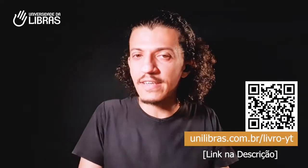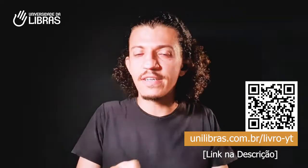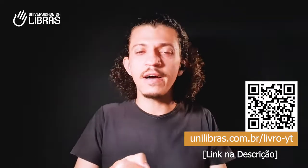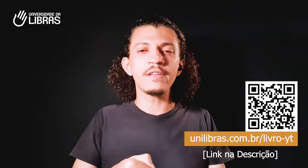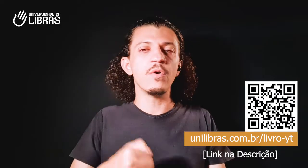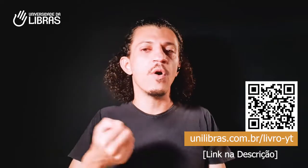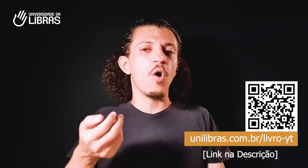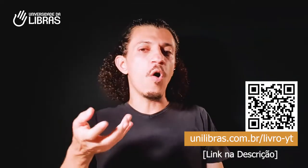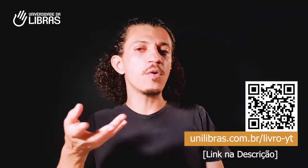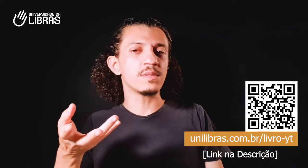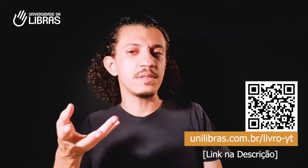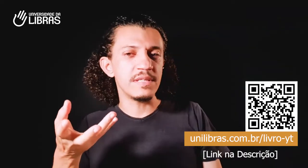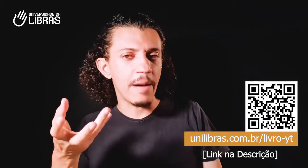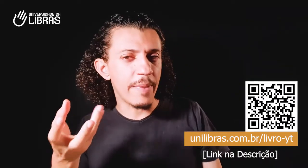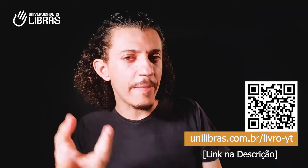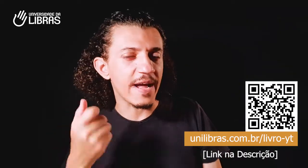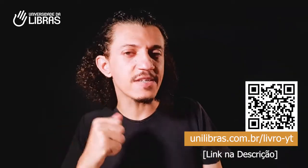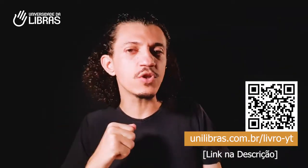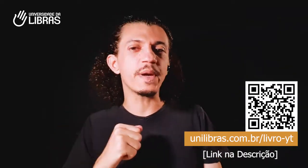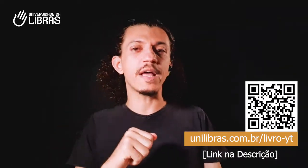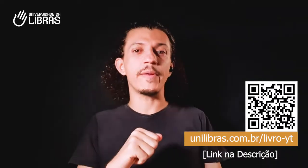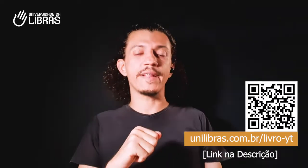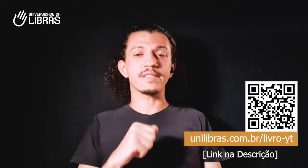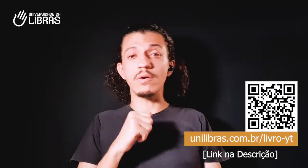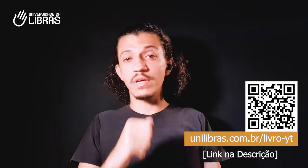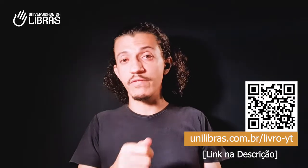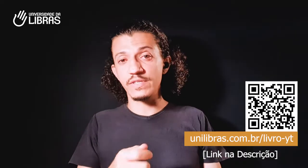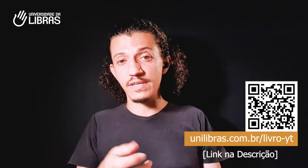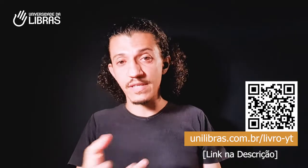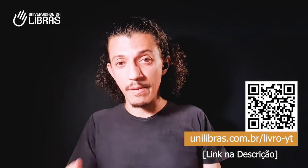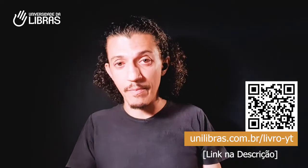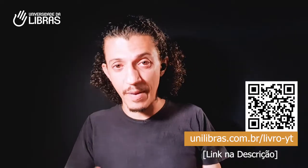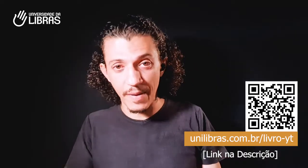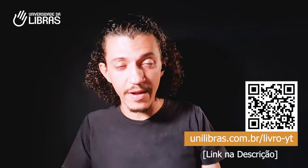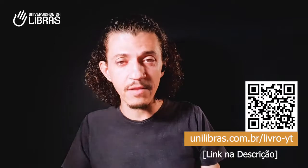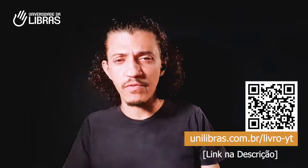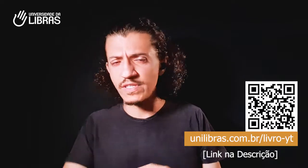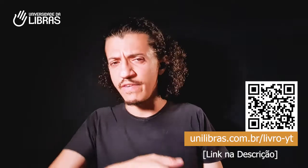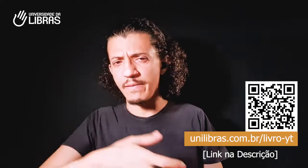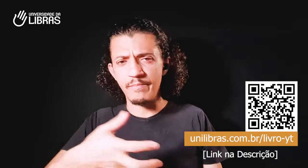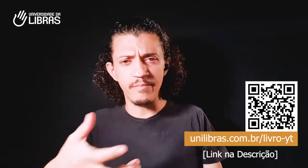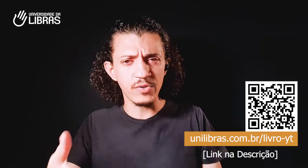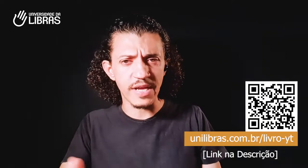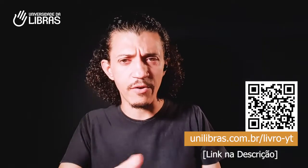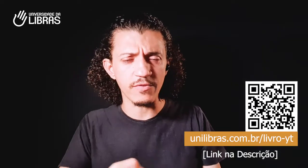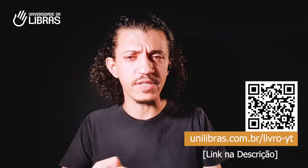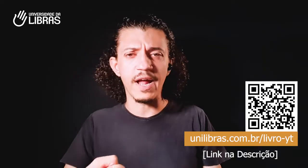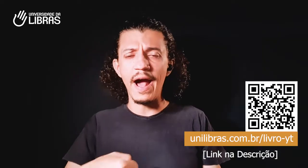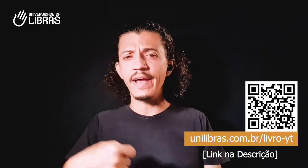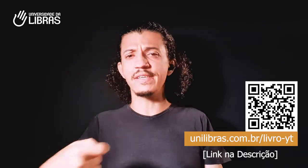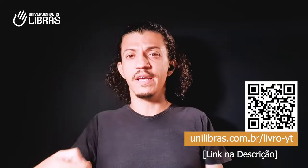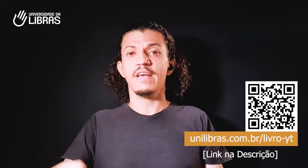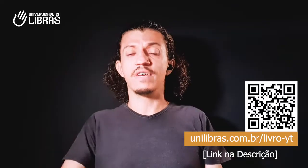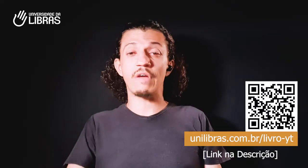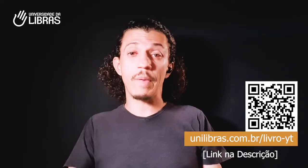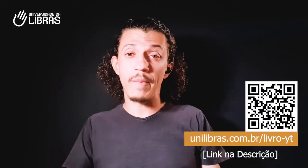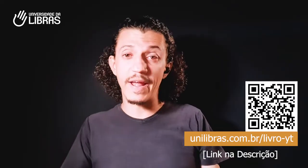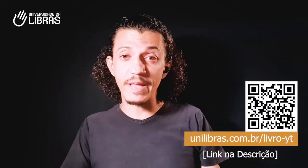tiver realizando hoje na preparação de uma interpretação que você está preparando você vai buscar novos Mais você vai